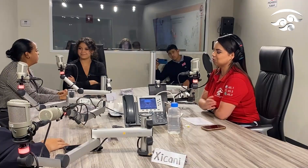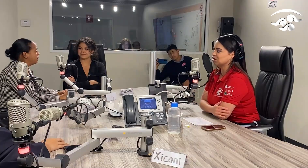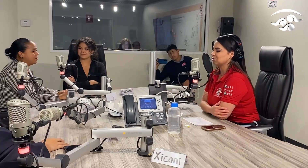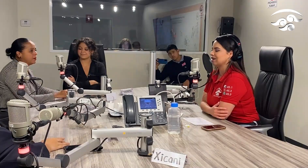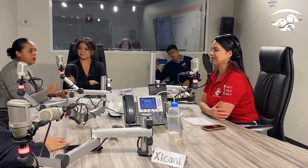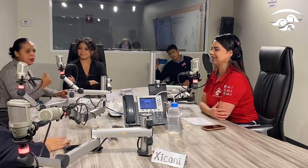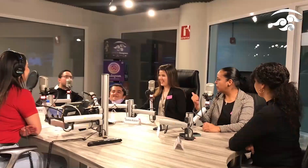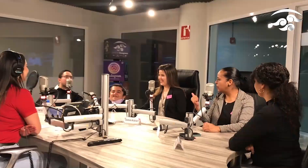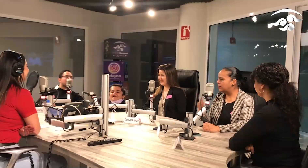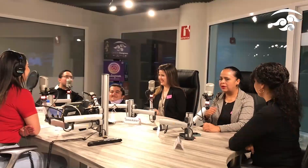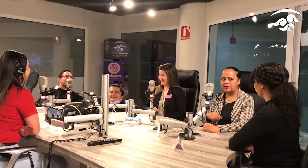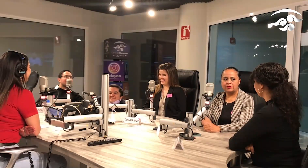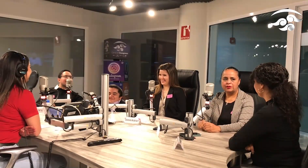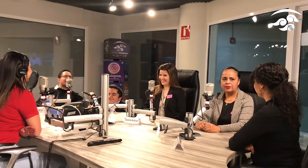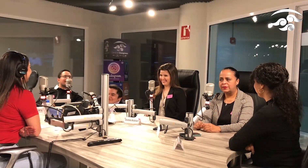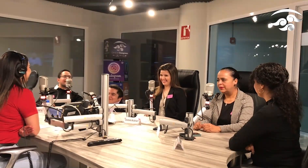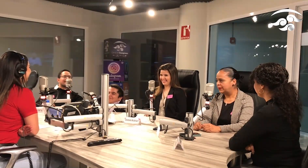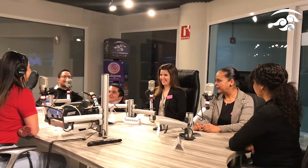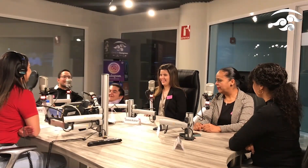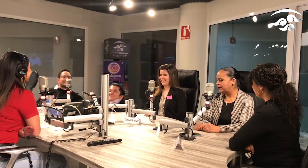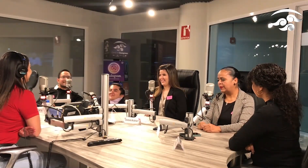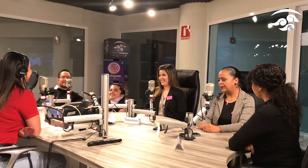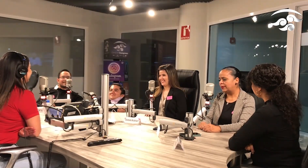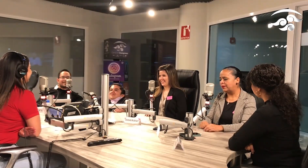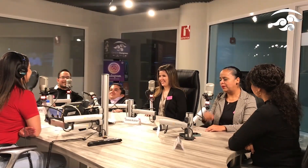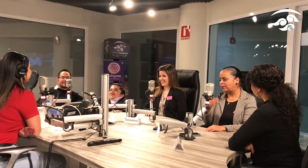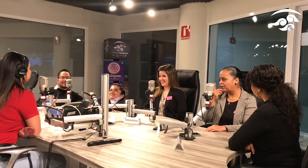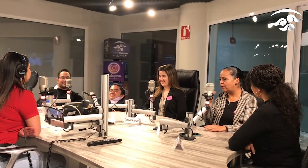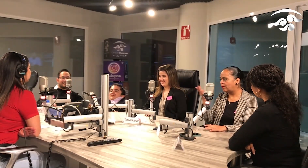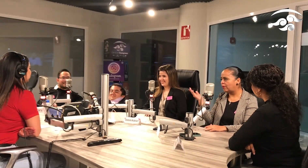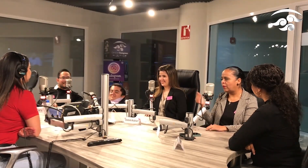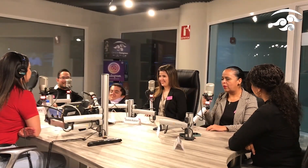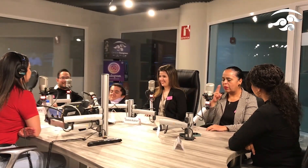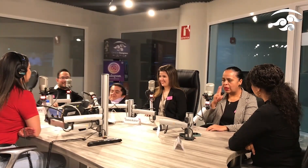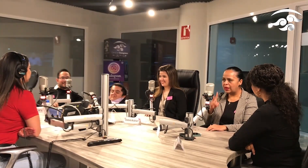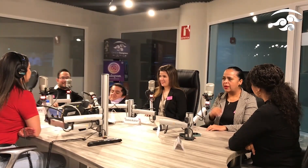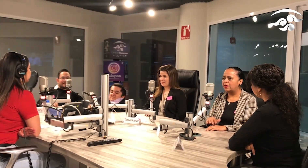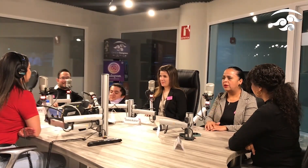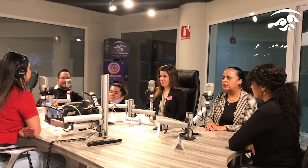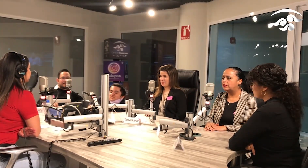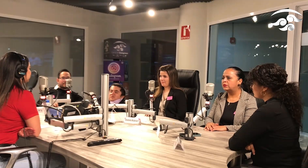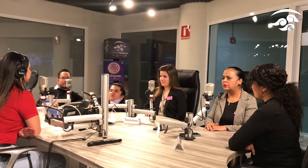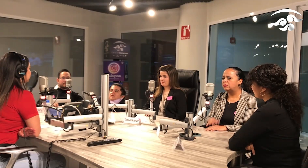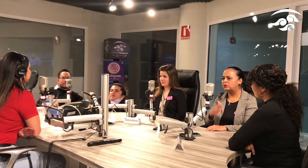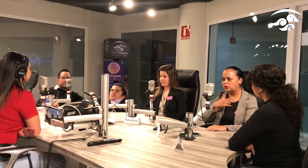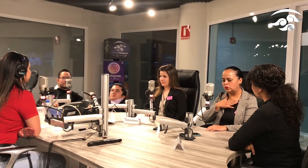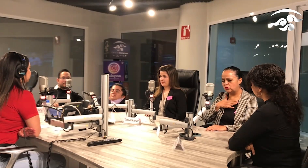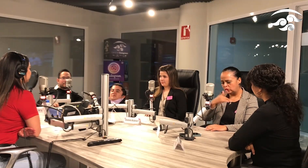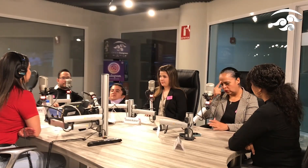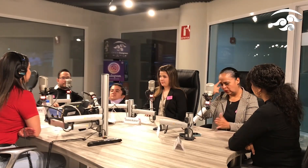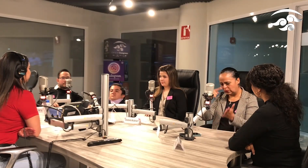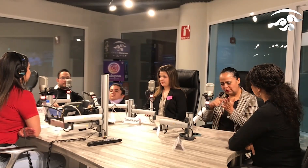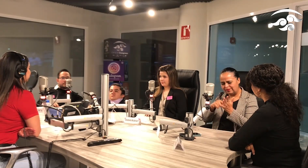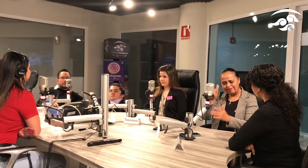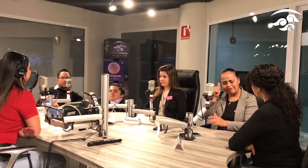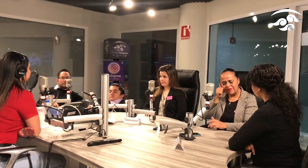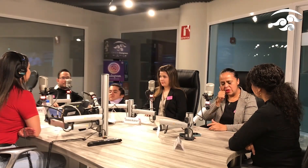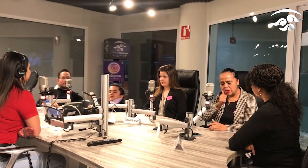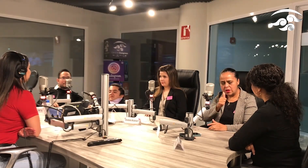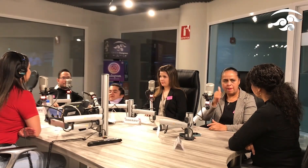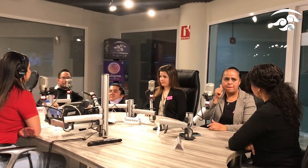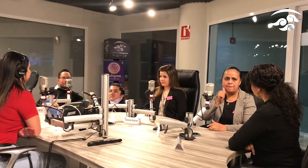Dicen que tú, Yeshua. Bueno, pues mira, yo creo que siempre es un